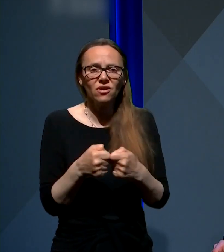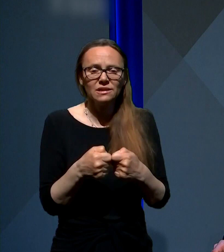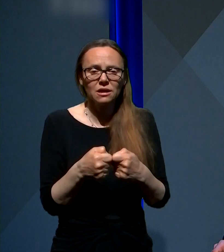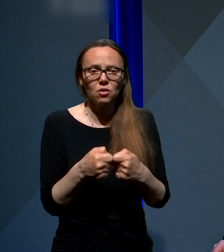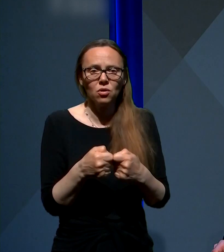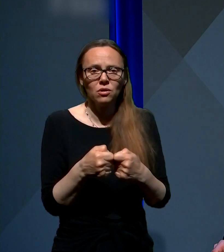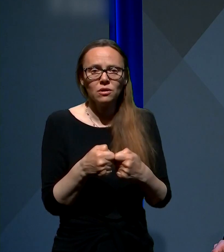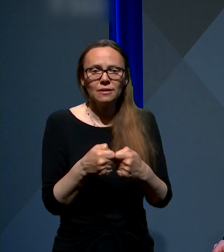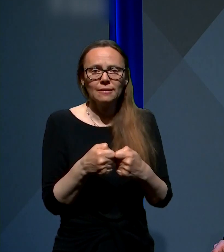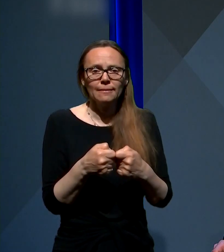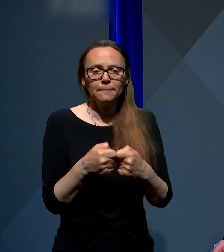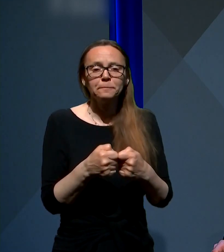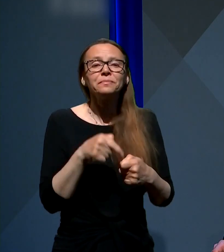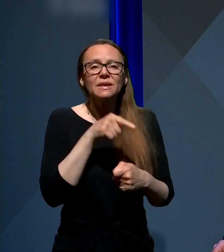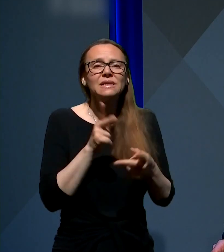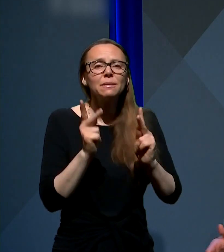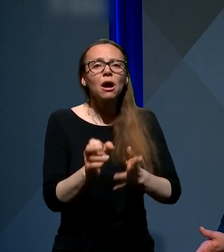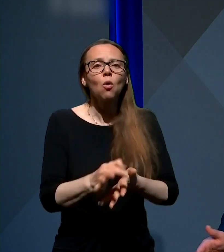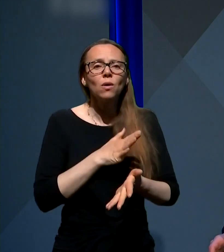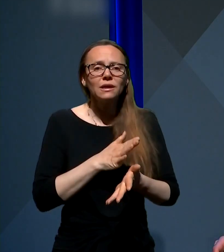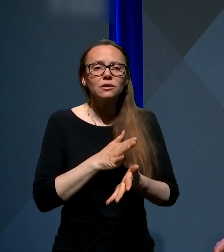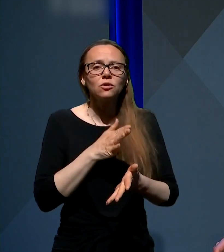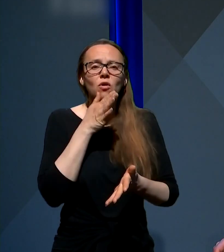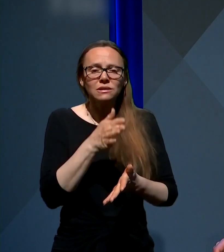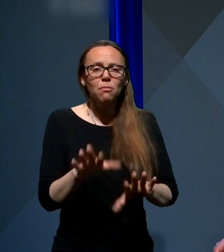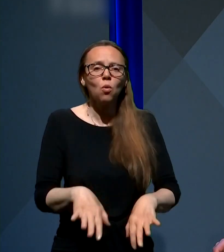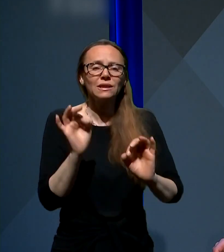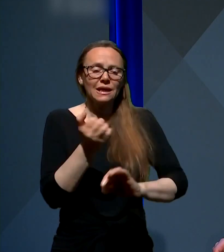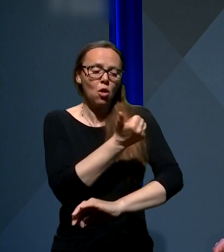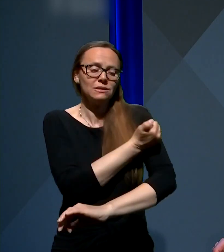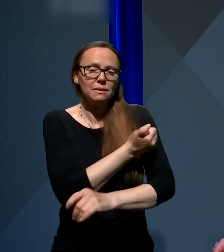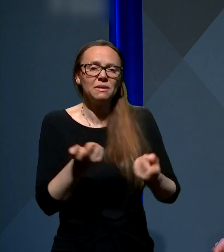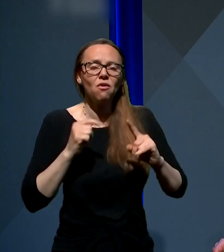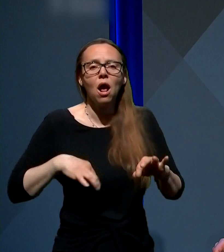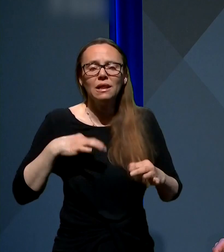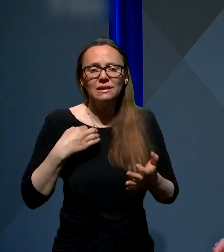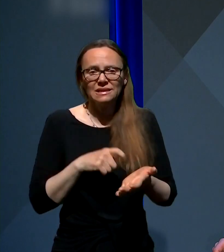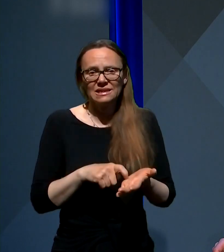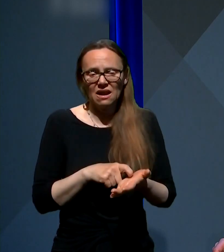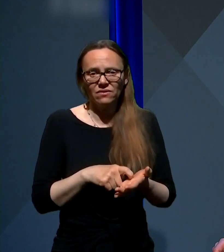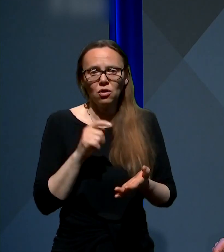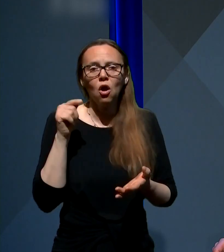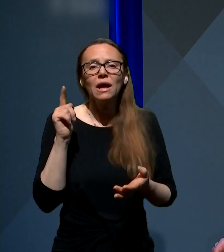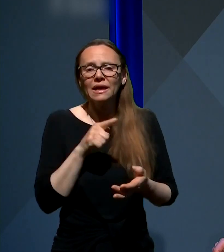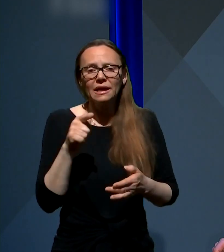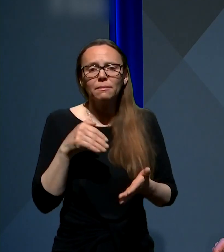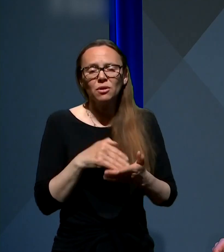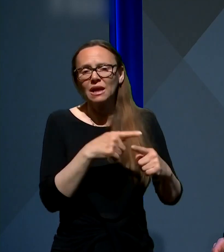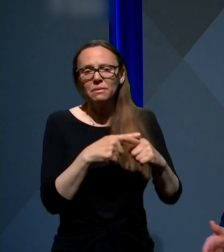z tem, kako hitro se bo odkrilo cepivo ali zdravilo. To je potrebni pogoj, da se